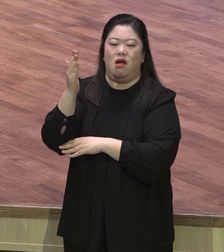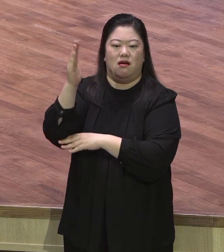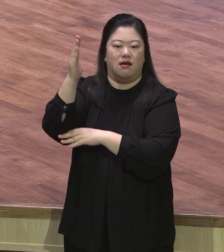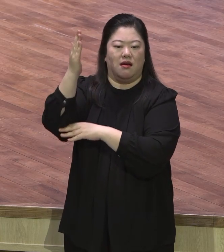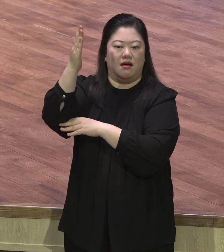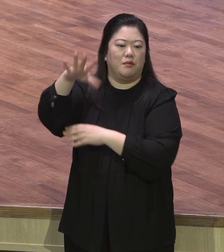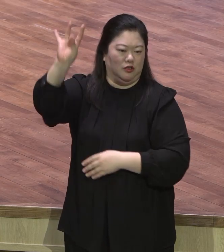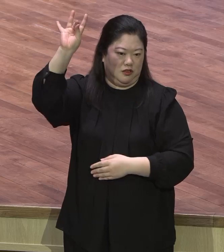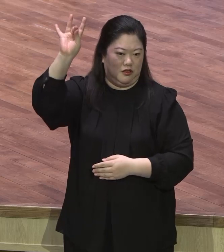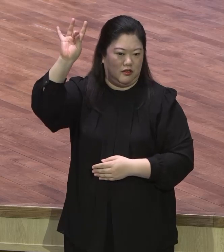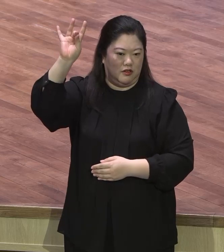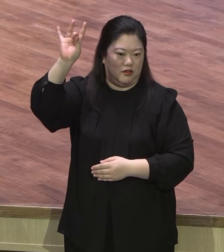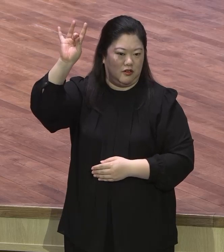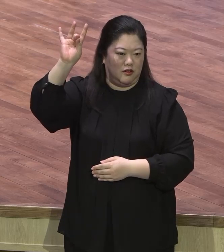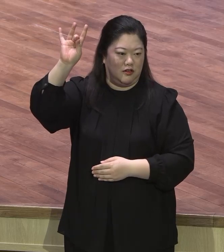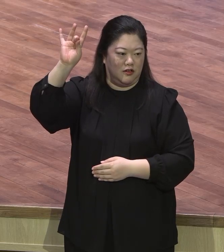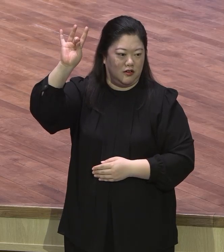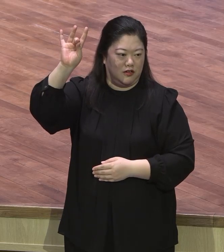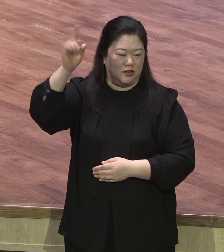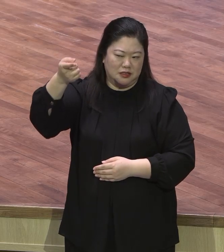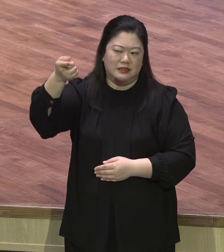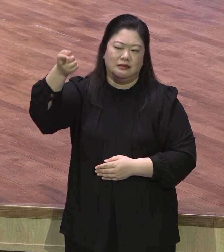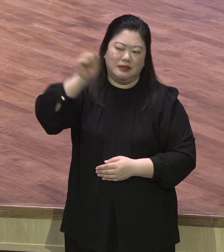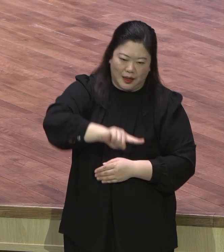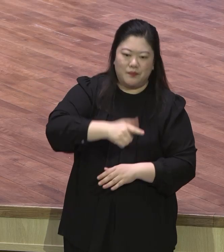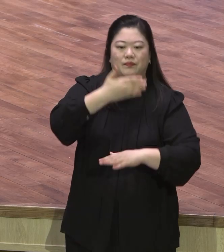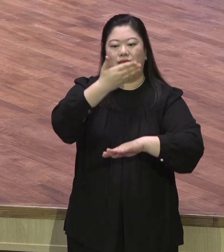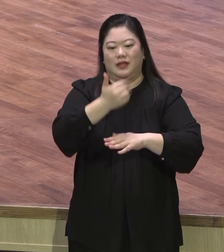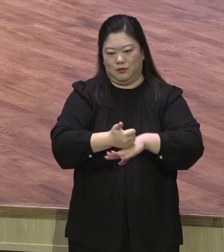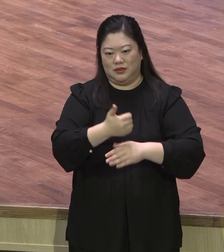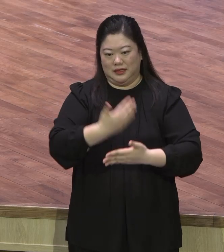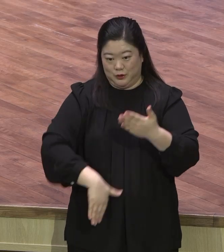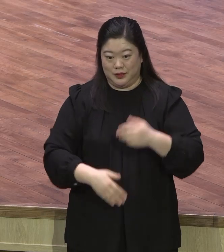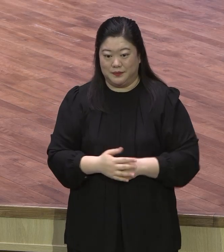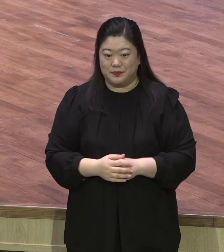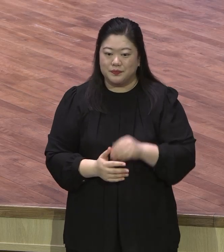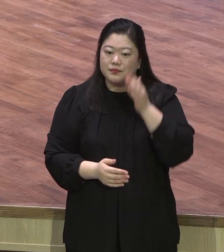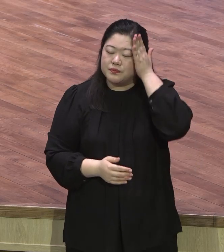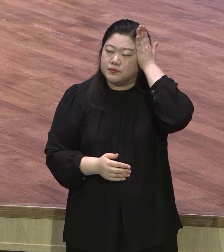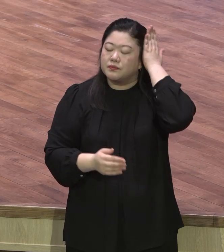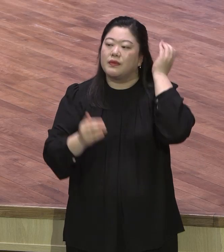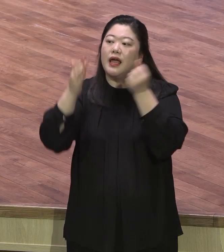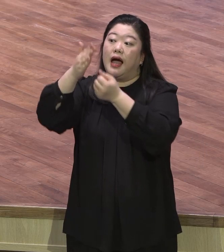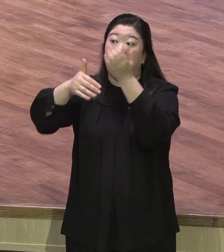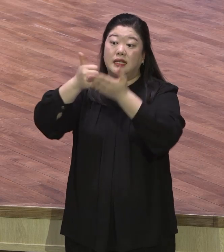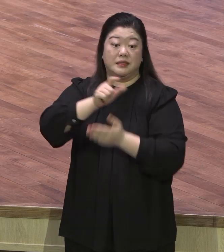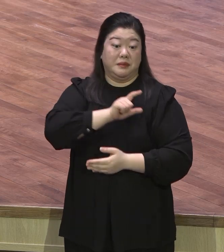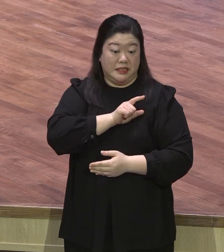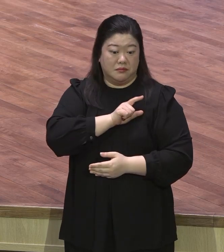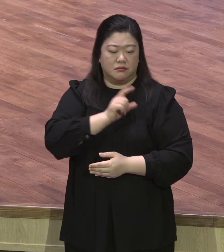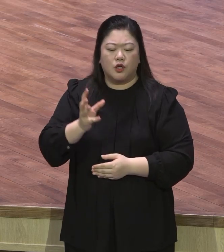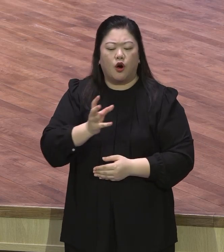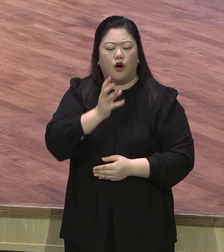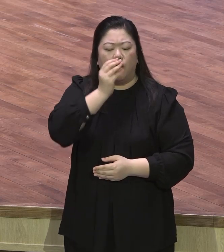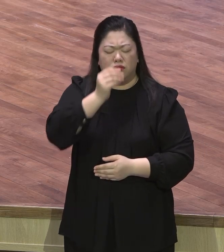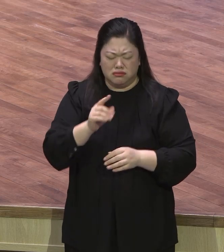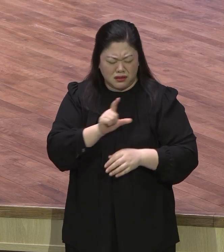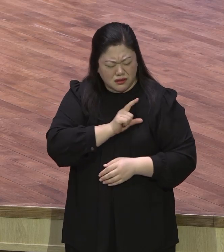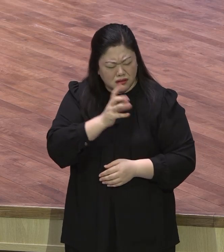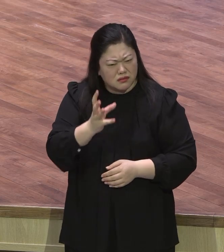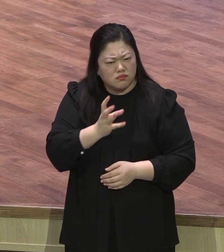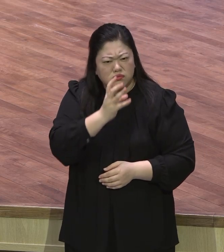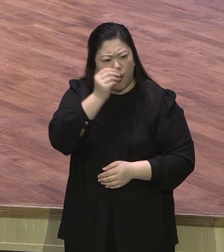받으시옵소서